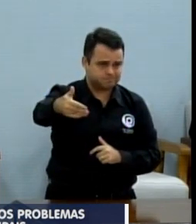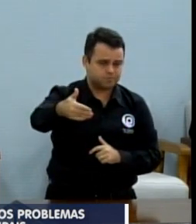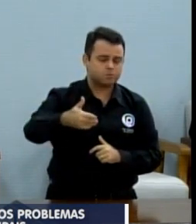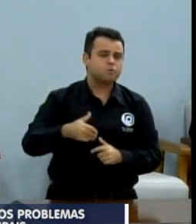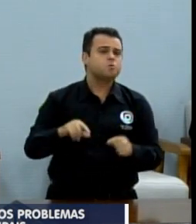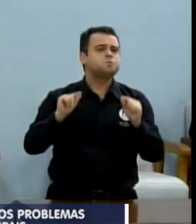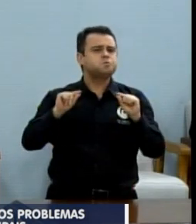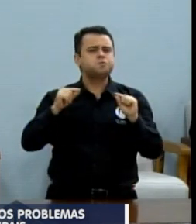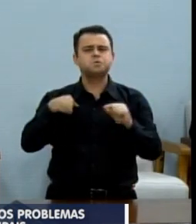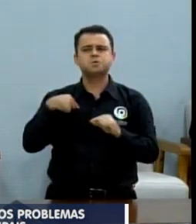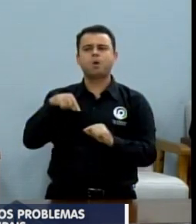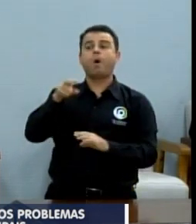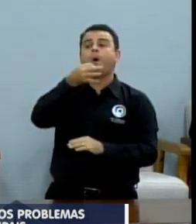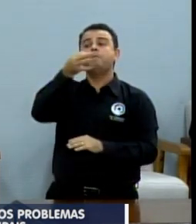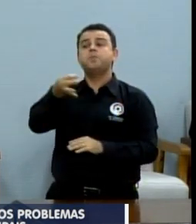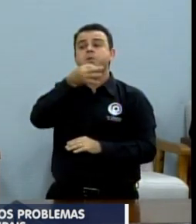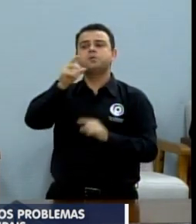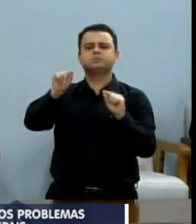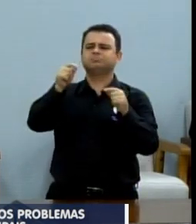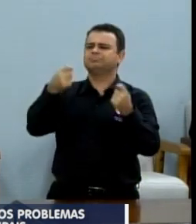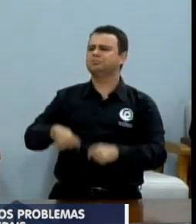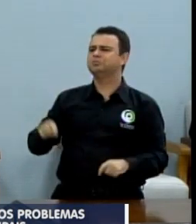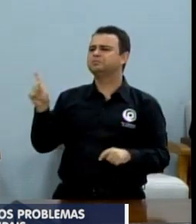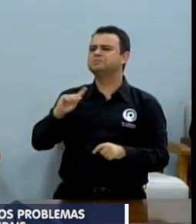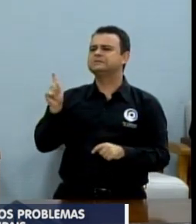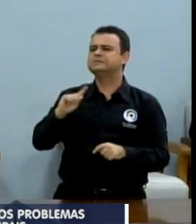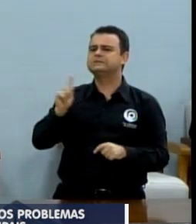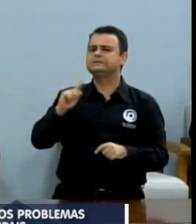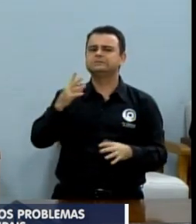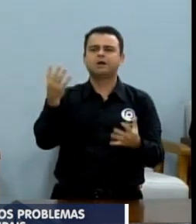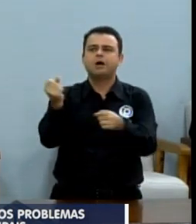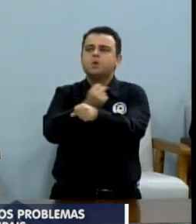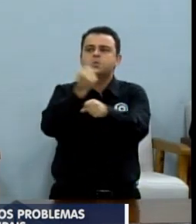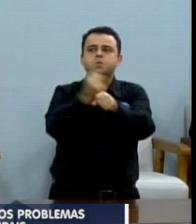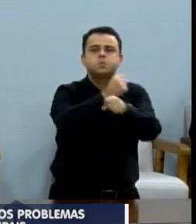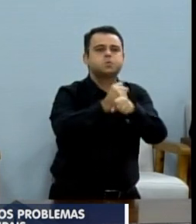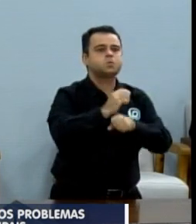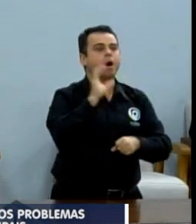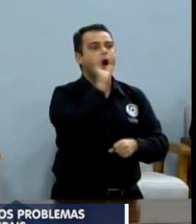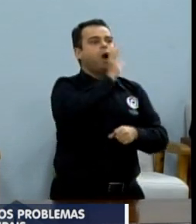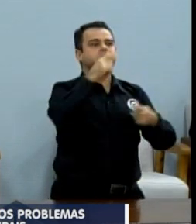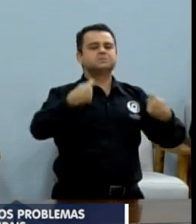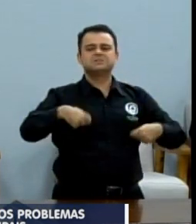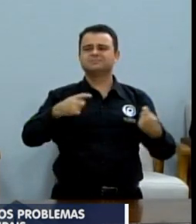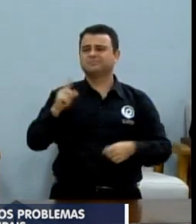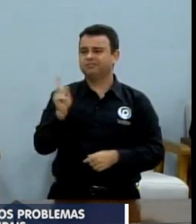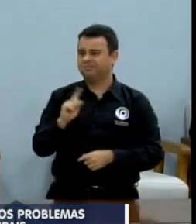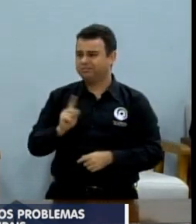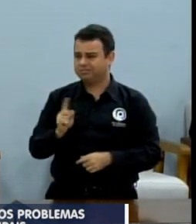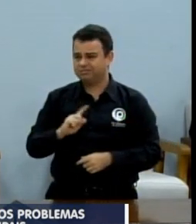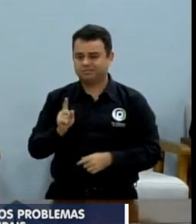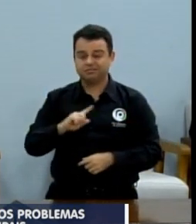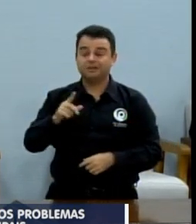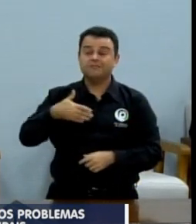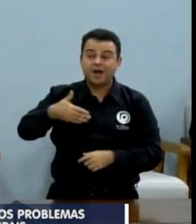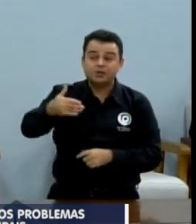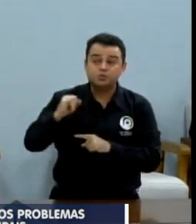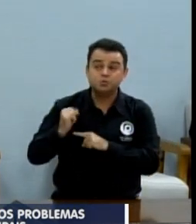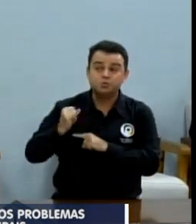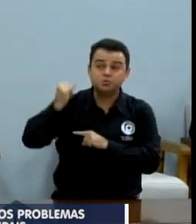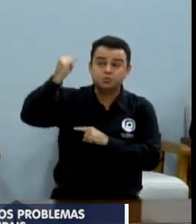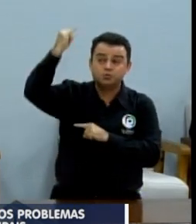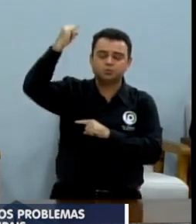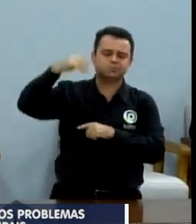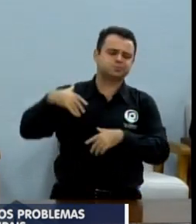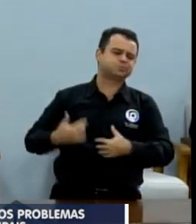a meu ver de maneira desnecessária e muitas das obras que não tinha urgência nós vamos pagar um absurdo de juros